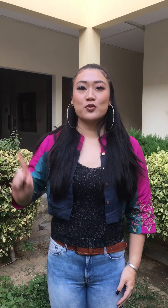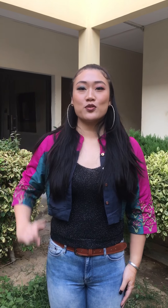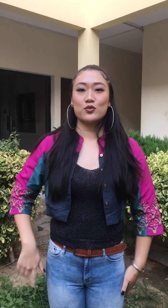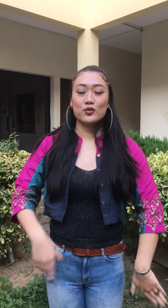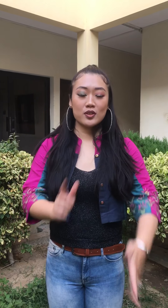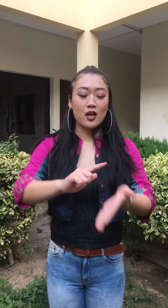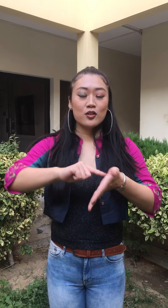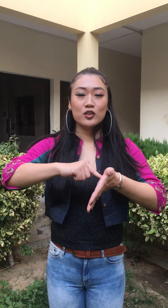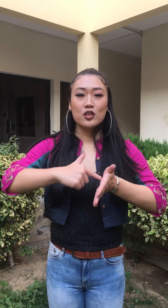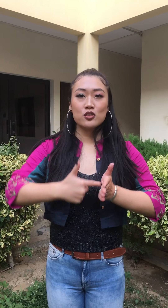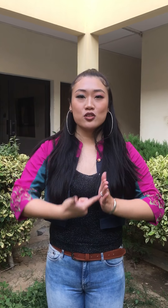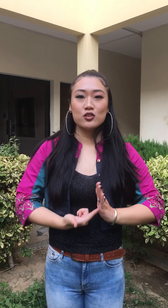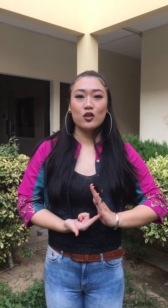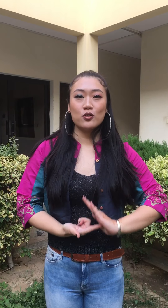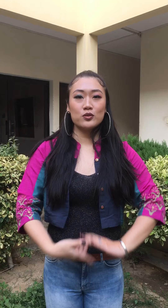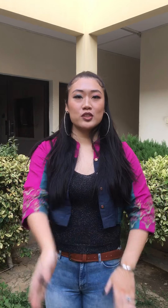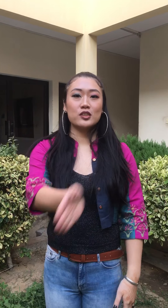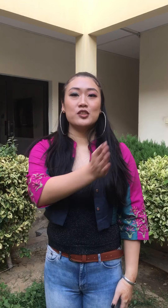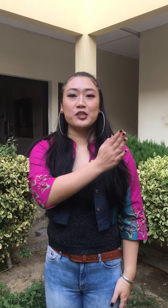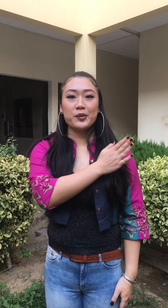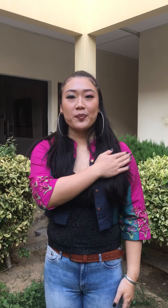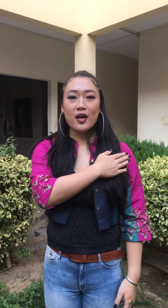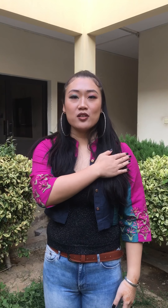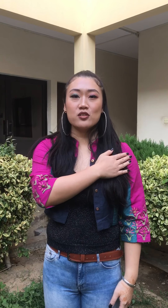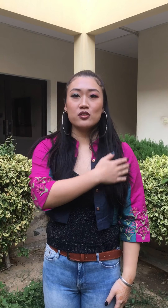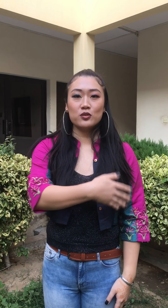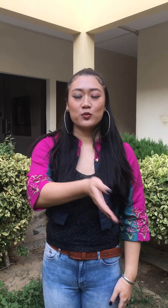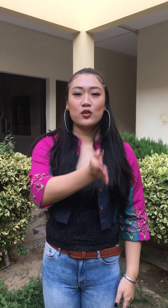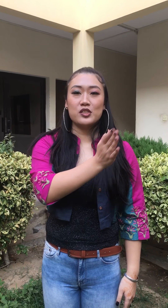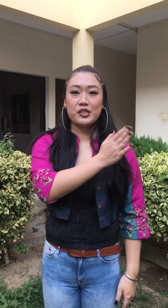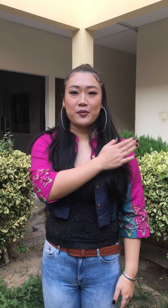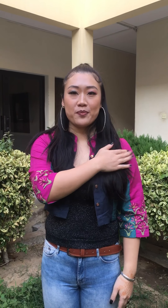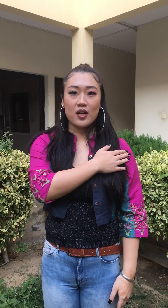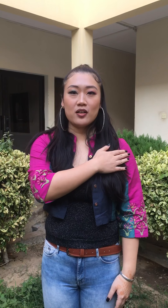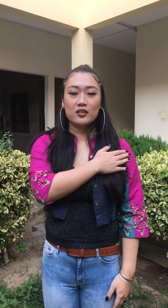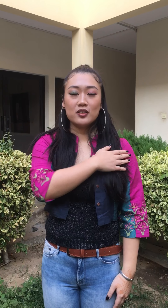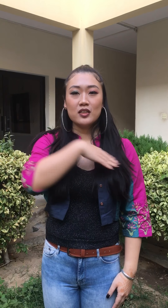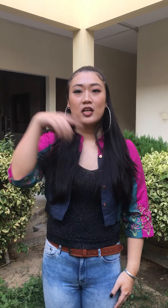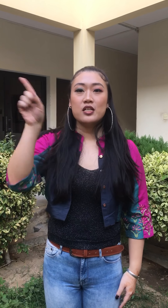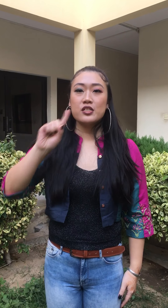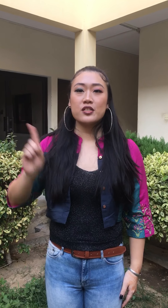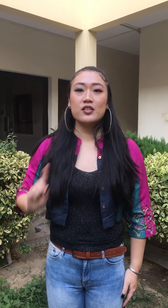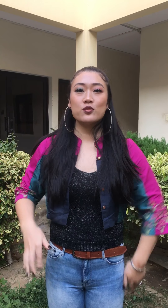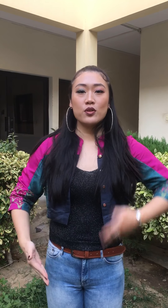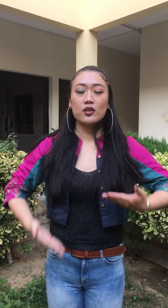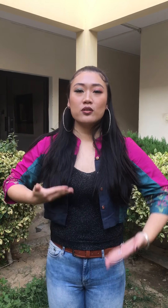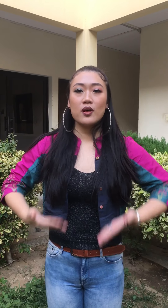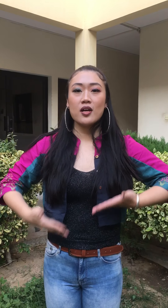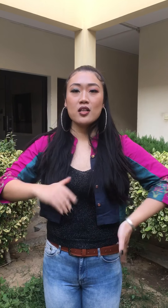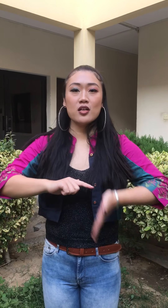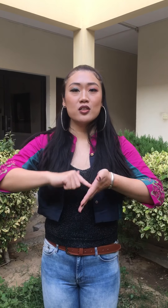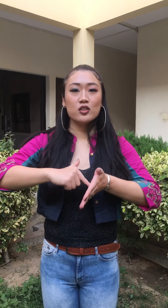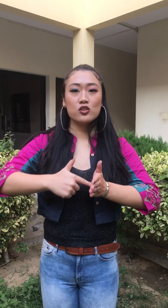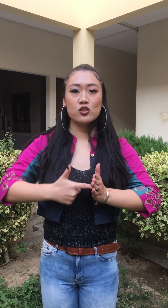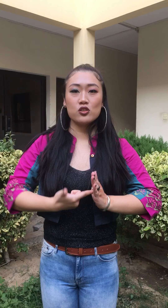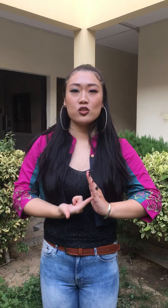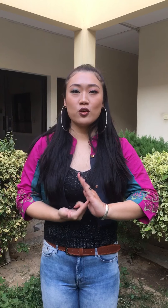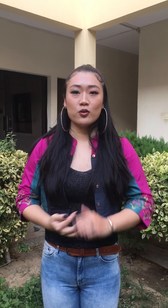在最需要的时候轻轻拍着我肩膀，谁在最快乐的时候